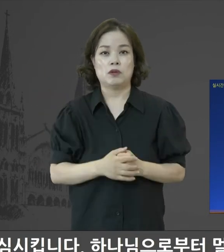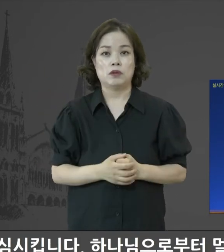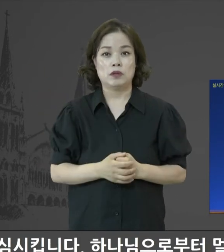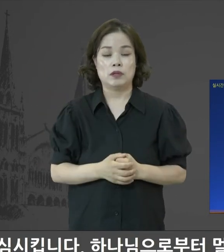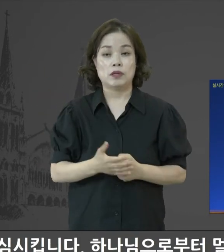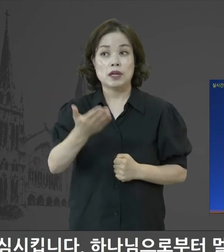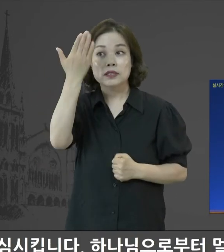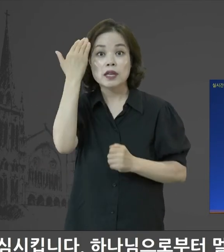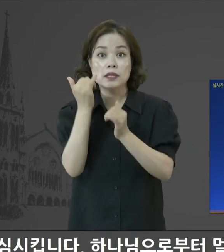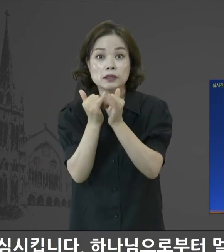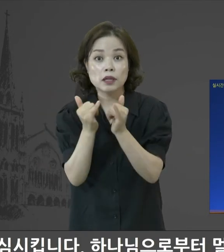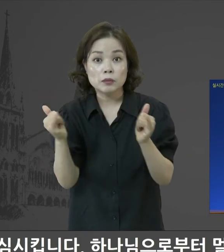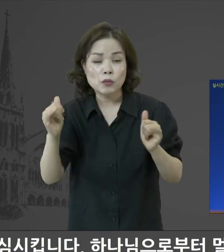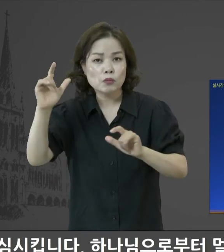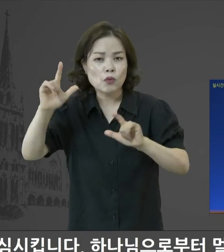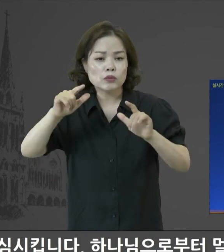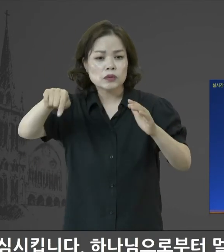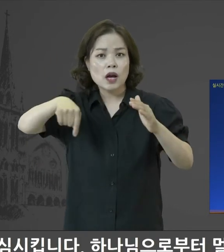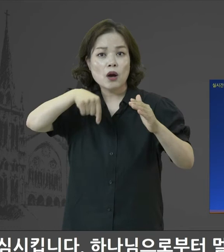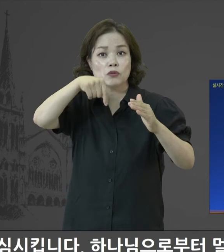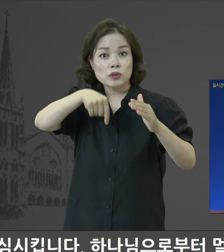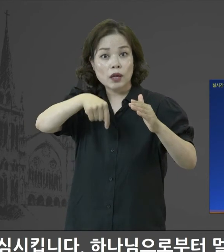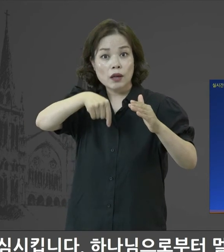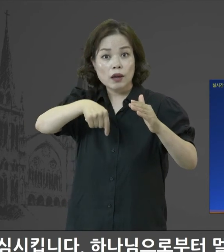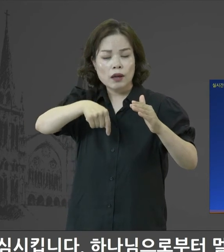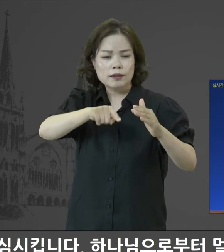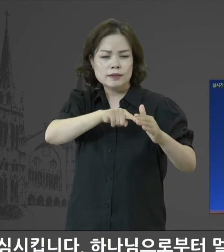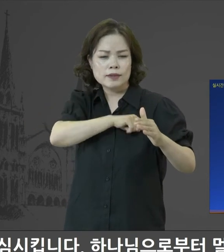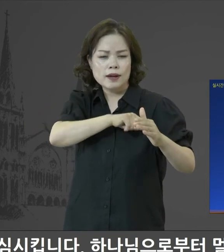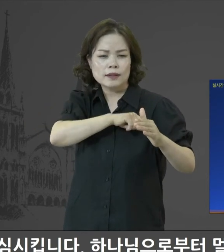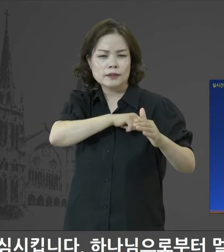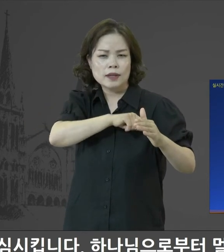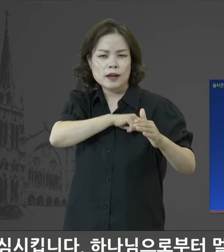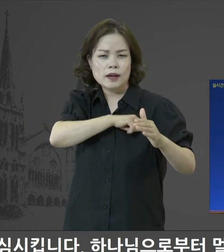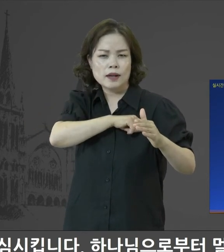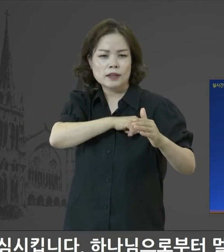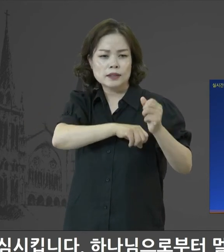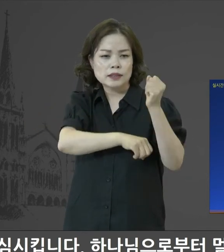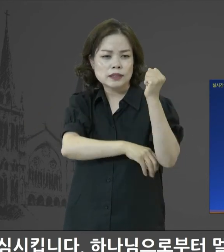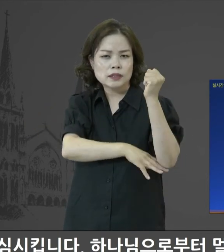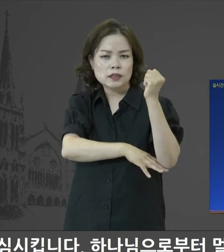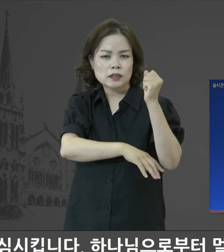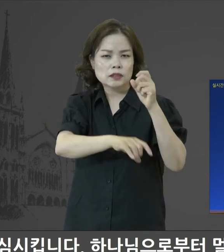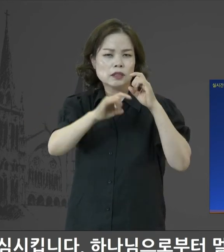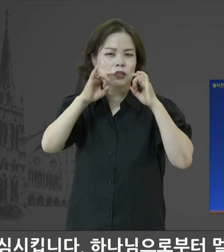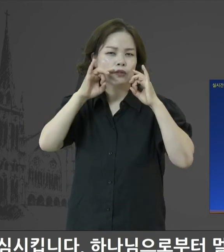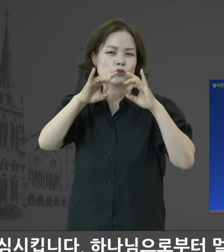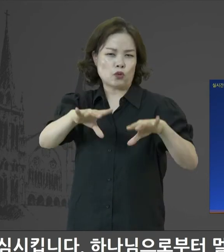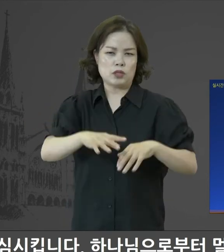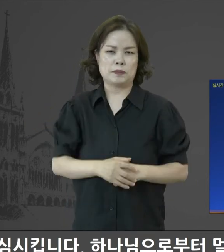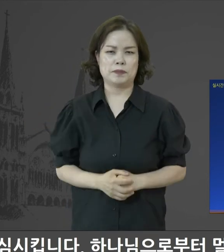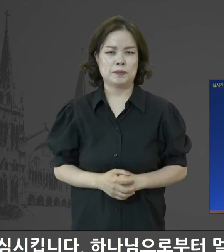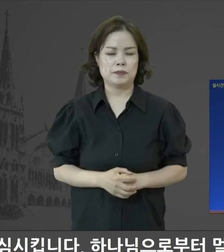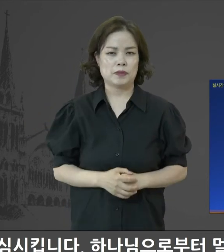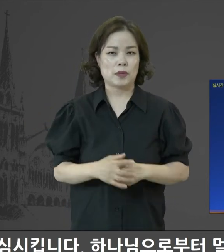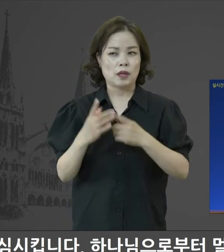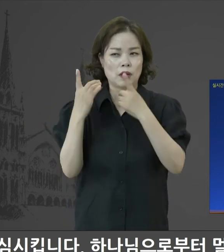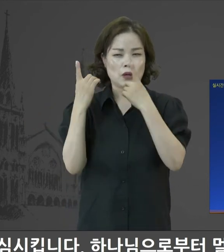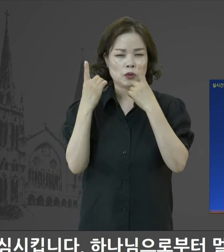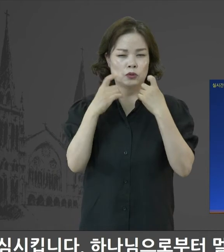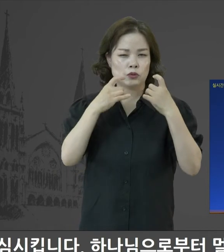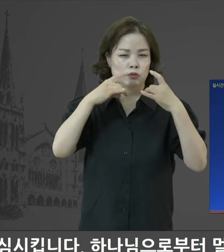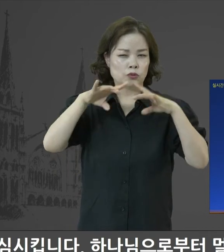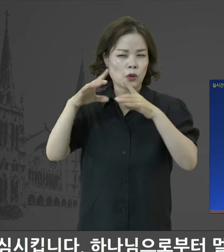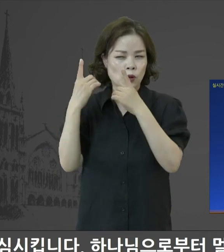여러분, 옛사람의 모습 중에 가장 근원에 뭐가 있었습니까? 속임, 유혹.